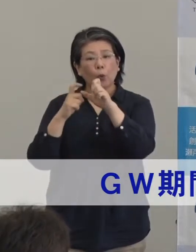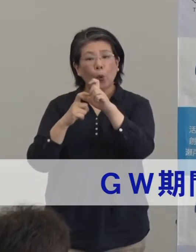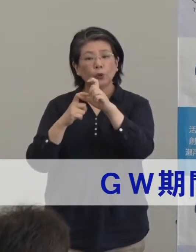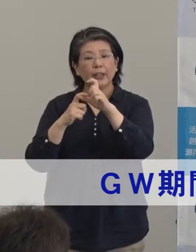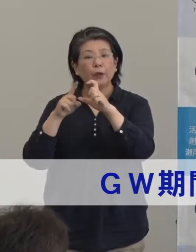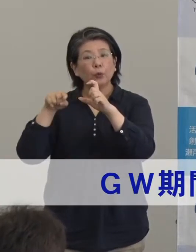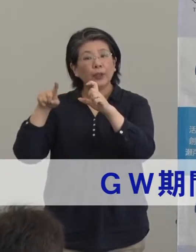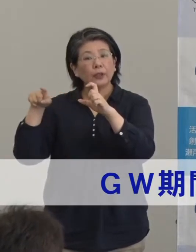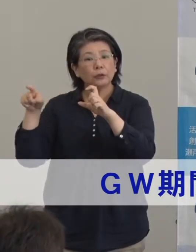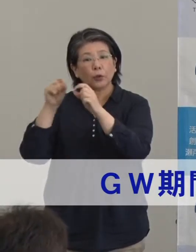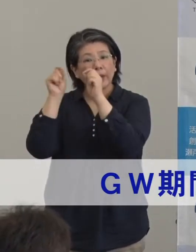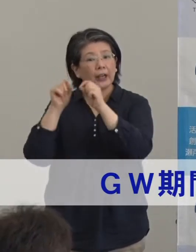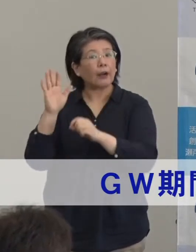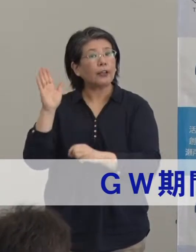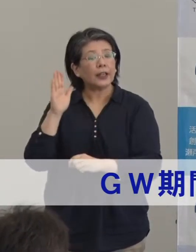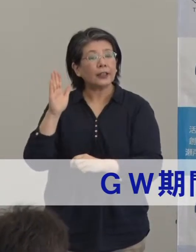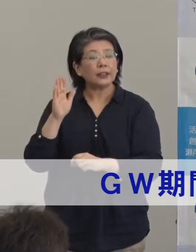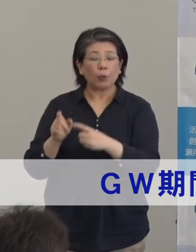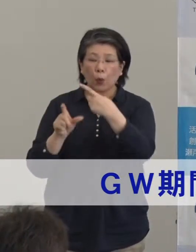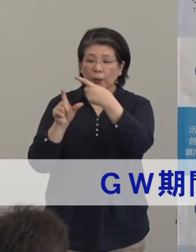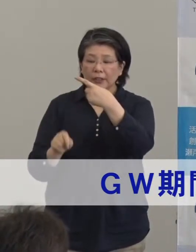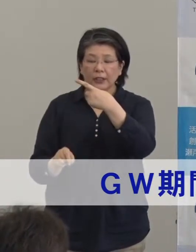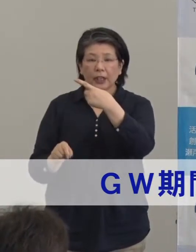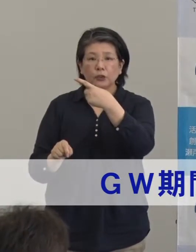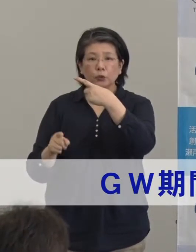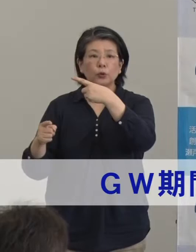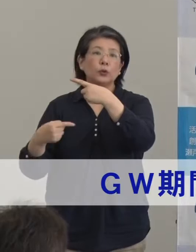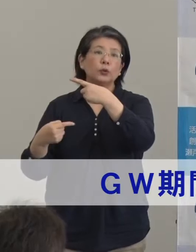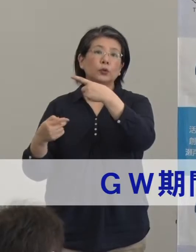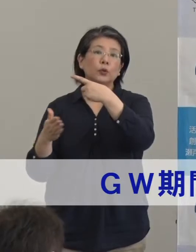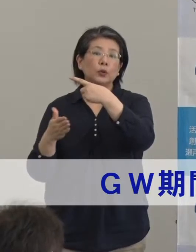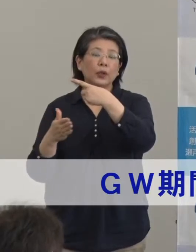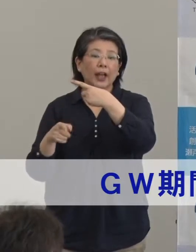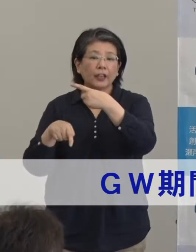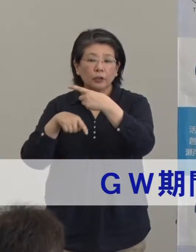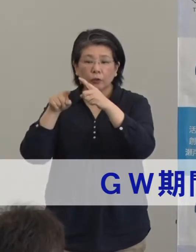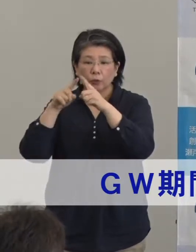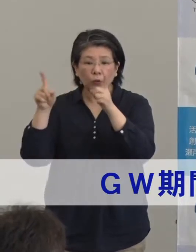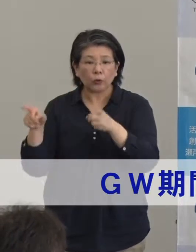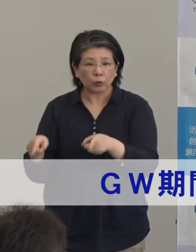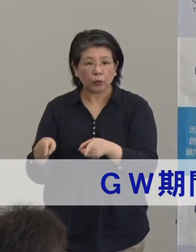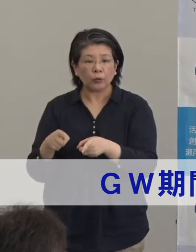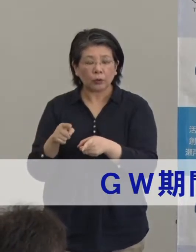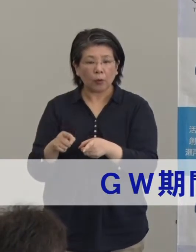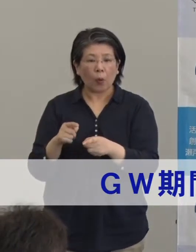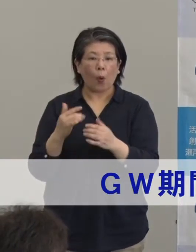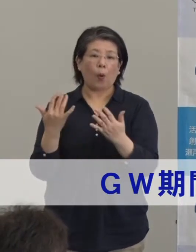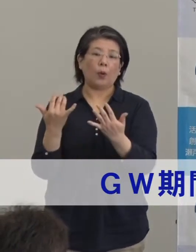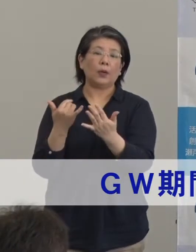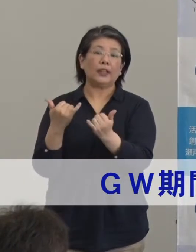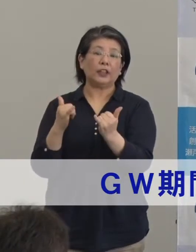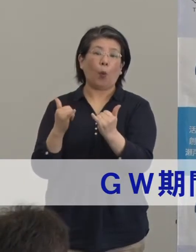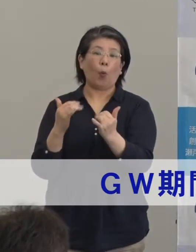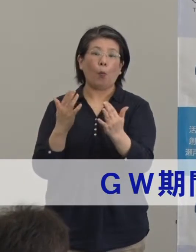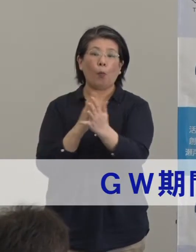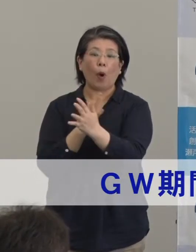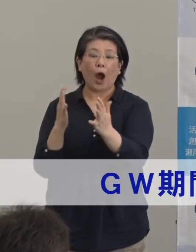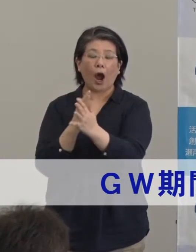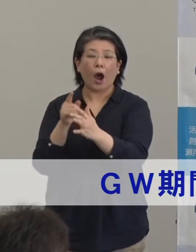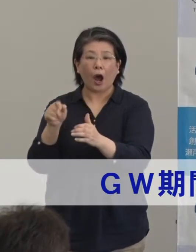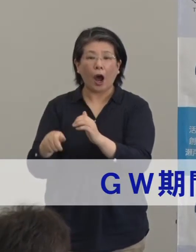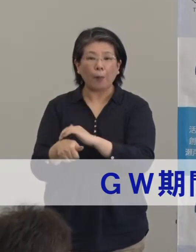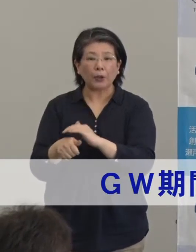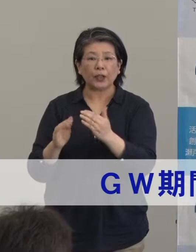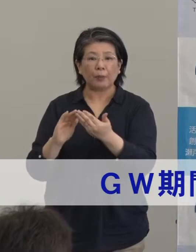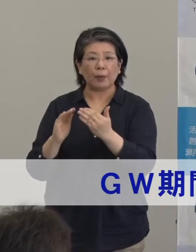んが、この1月、正月ですね、正月の人がある程度出た時の状況と比べまして、丸亀